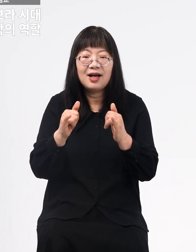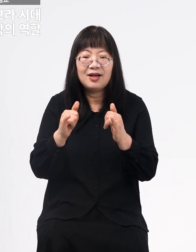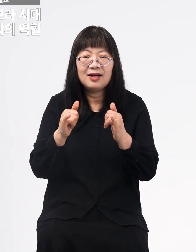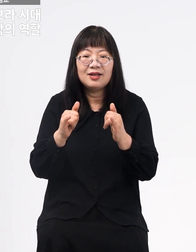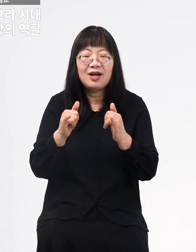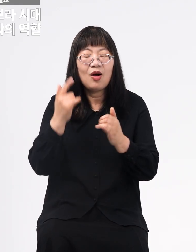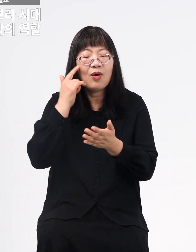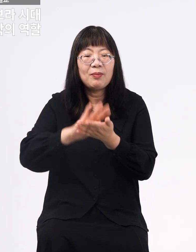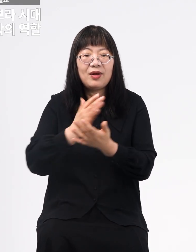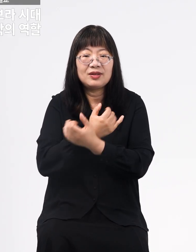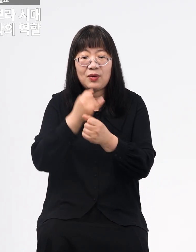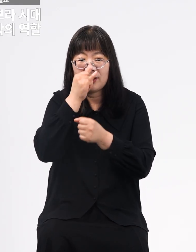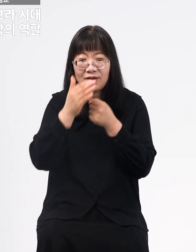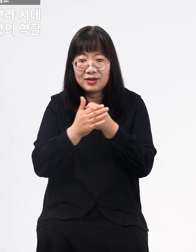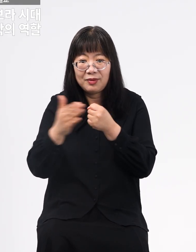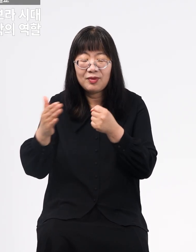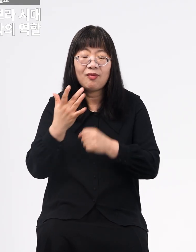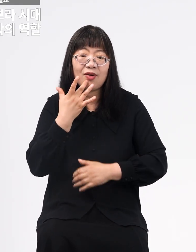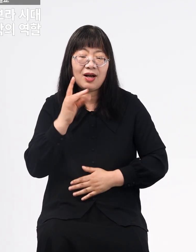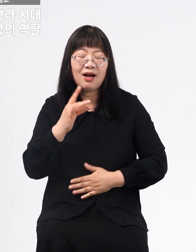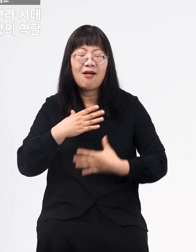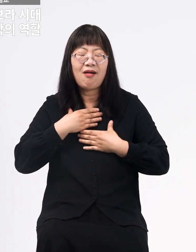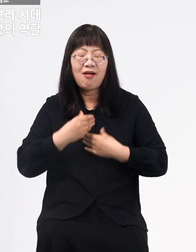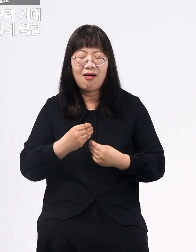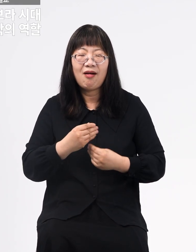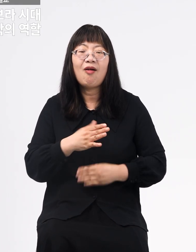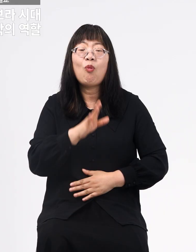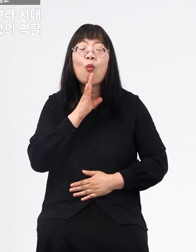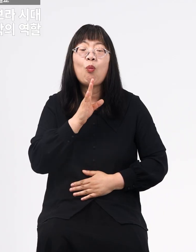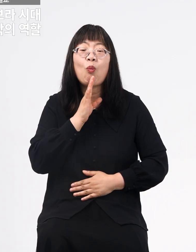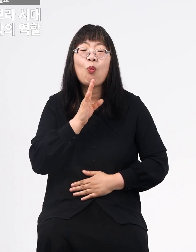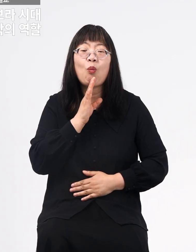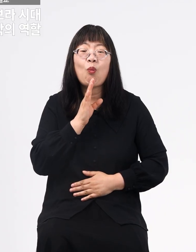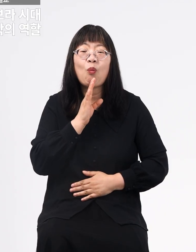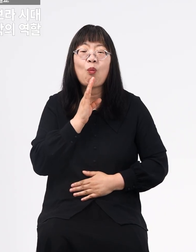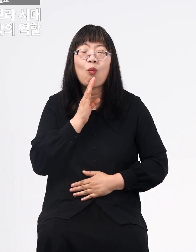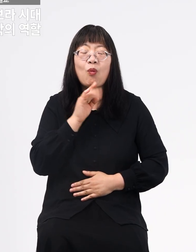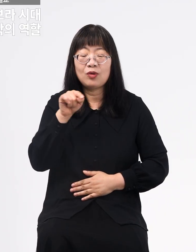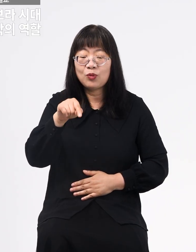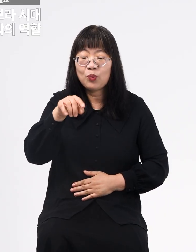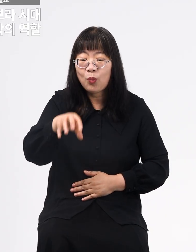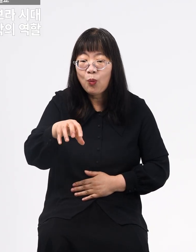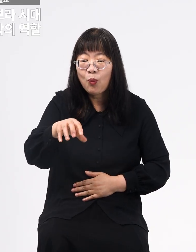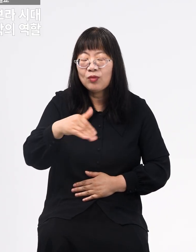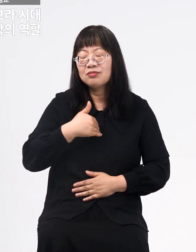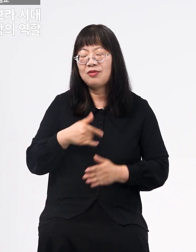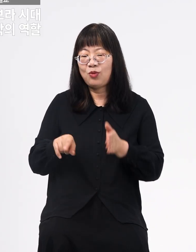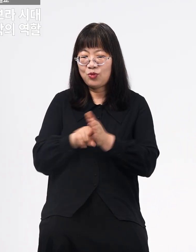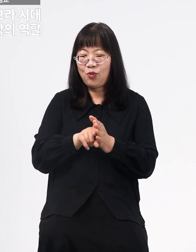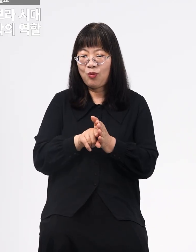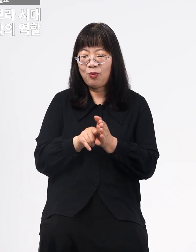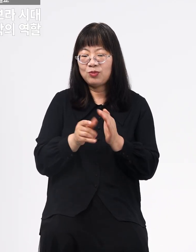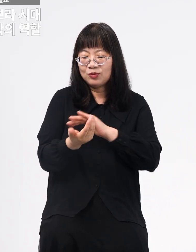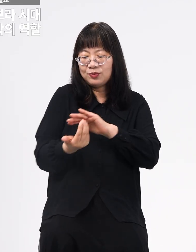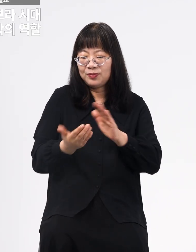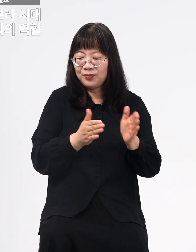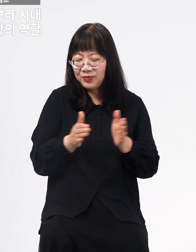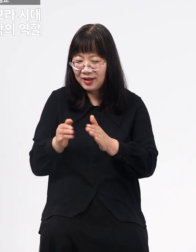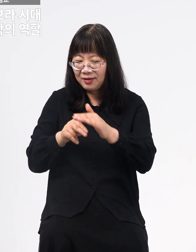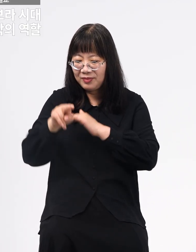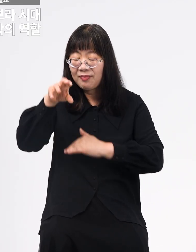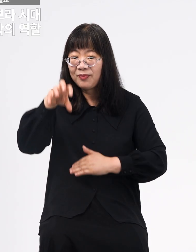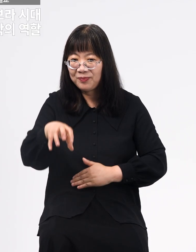네, 그러니까 당연히 안심하고 여기야말로 나를 위해서 예비된